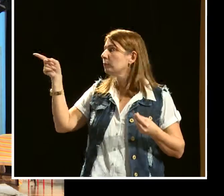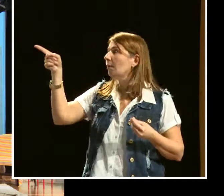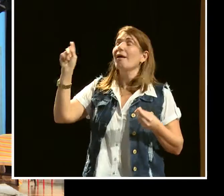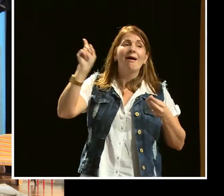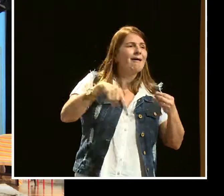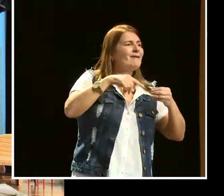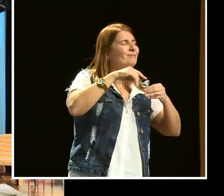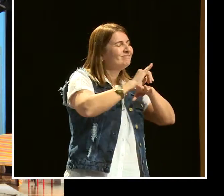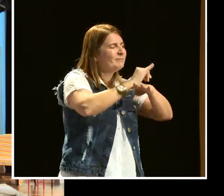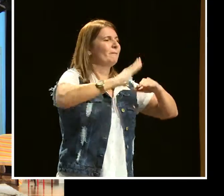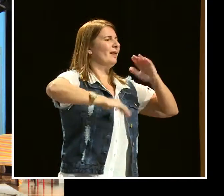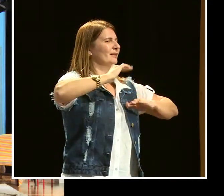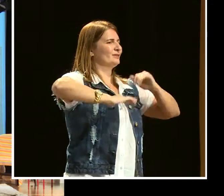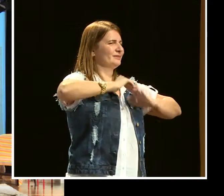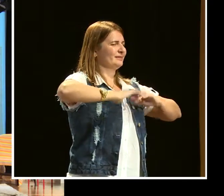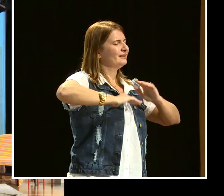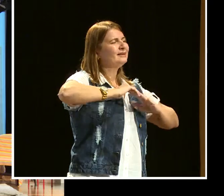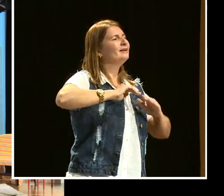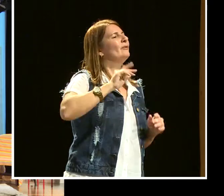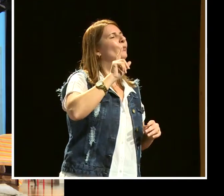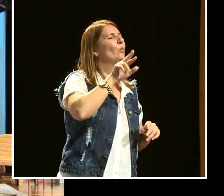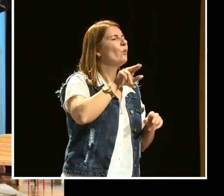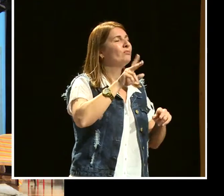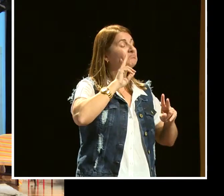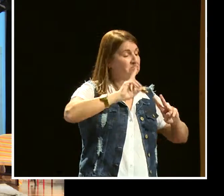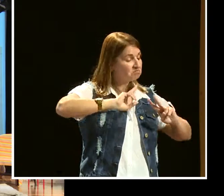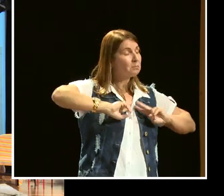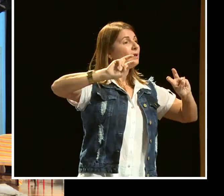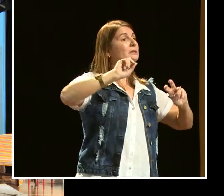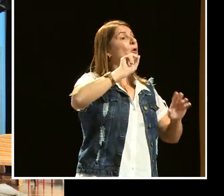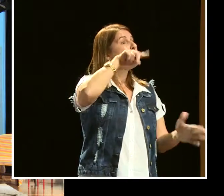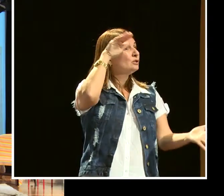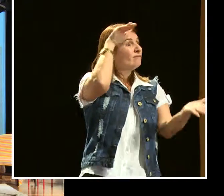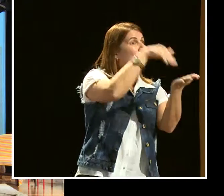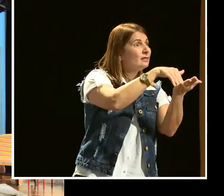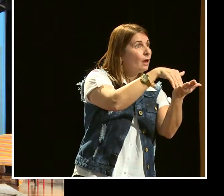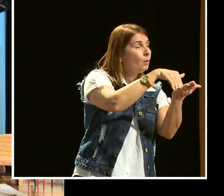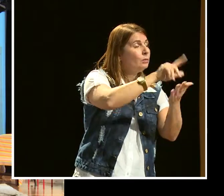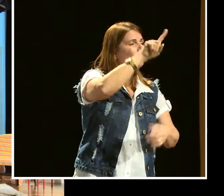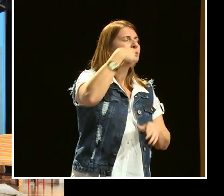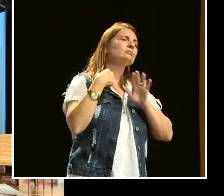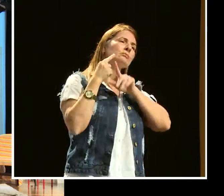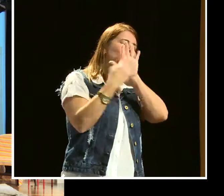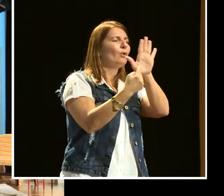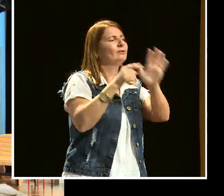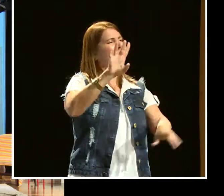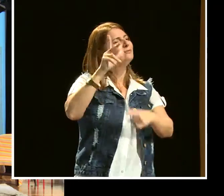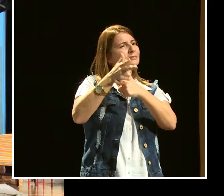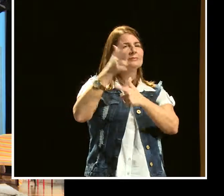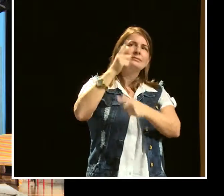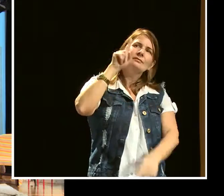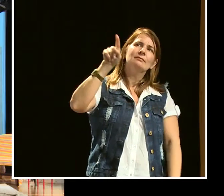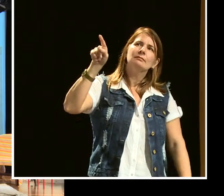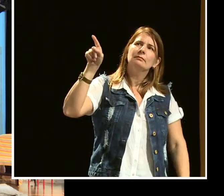processo que eles foram alcançando. Então, isso tudo é relacionado à prática, porque durante o processo